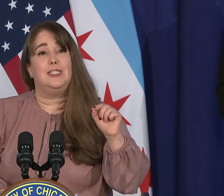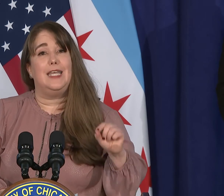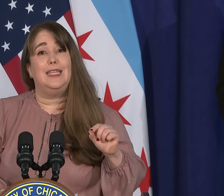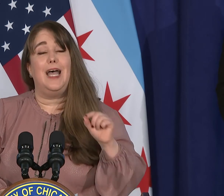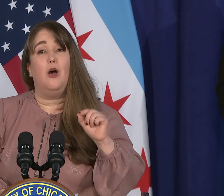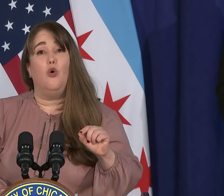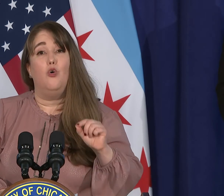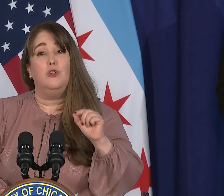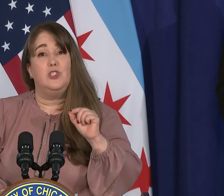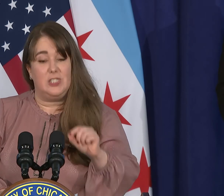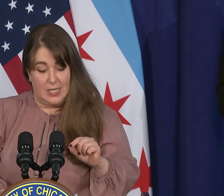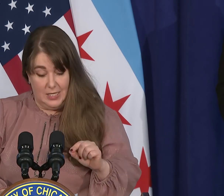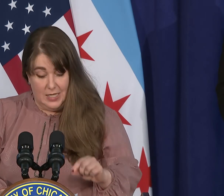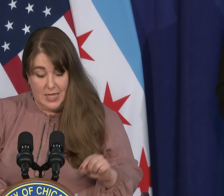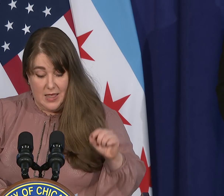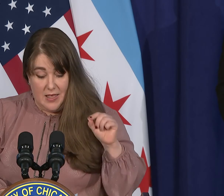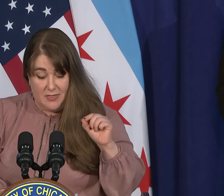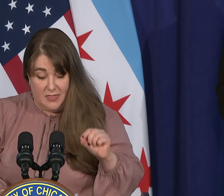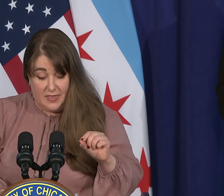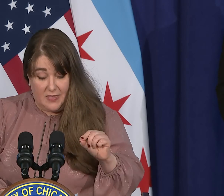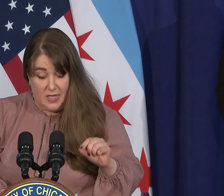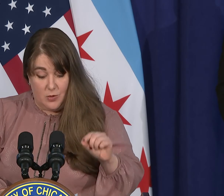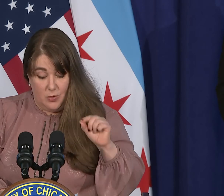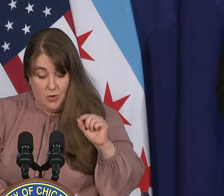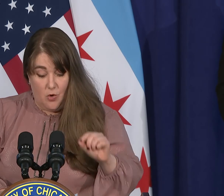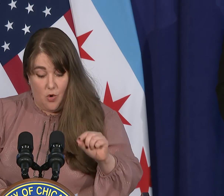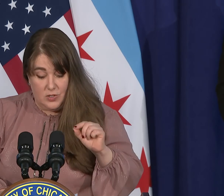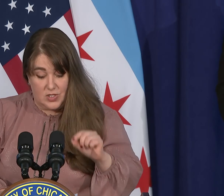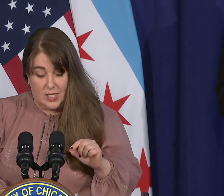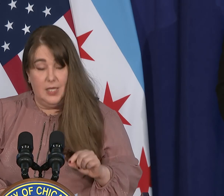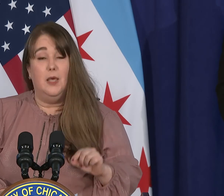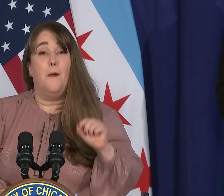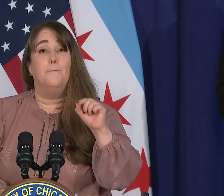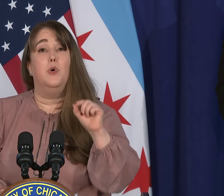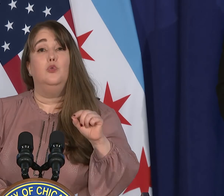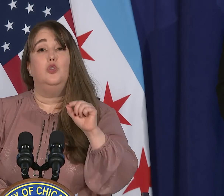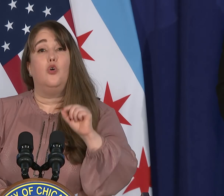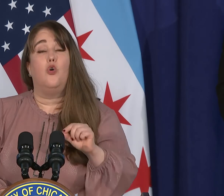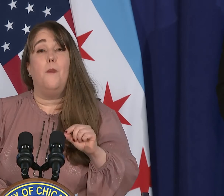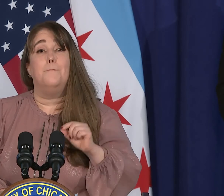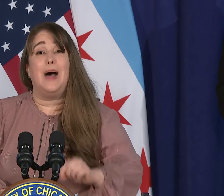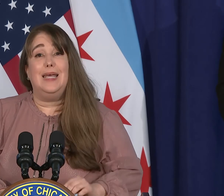ZocDoc, Z-O-C, D de dedo,